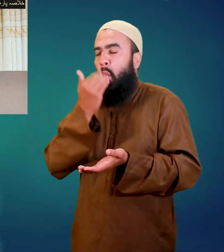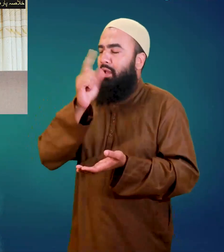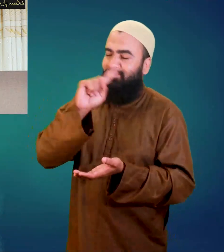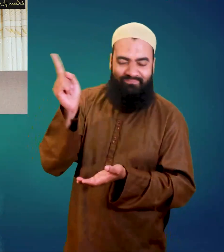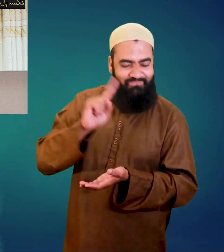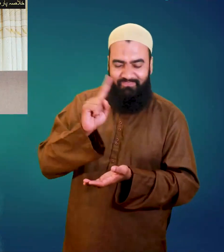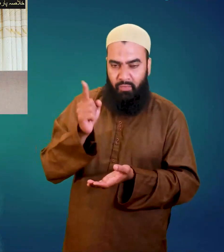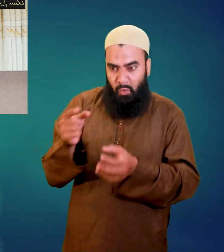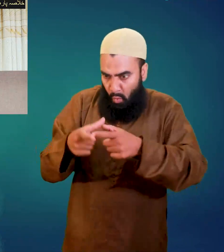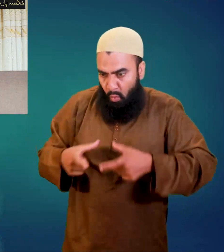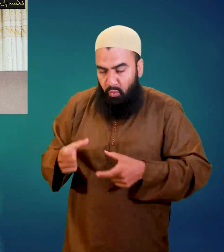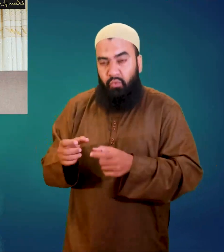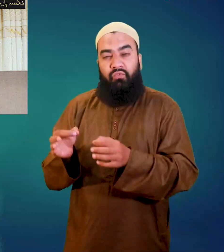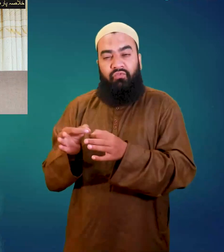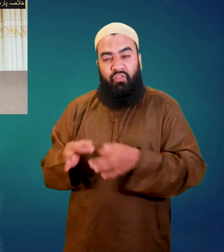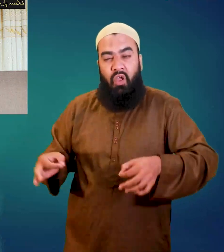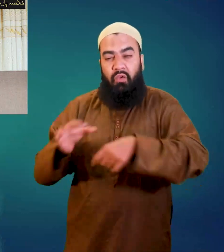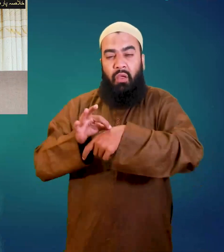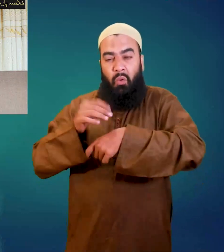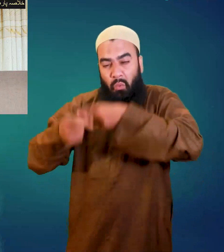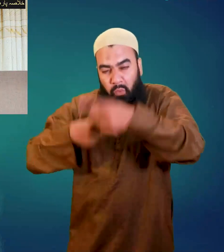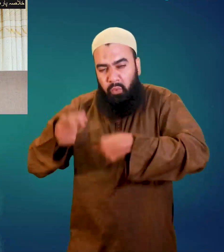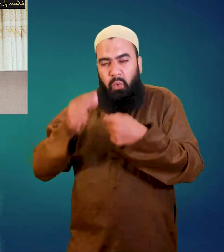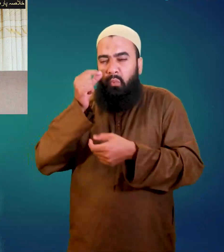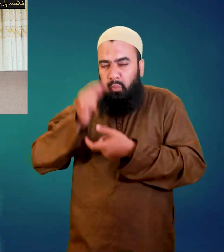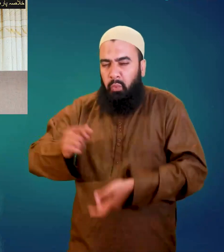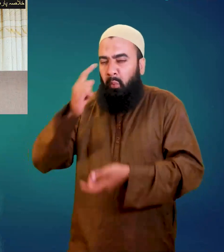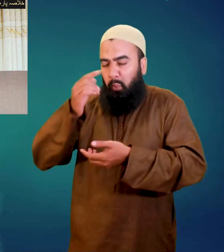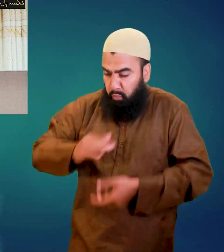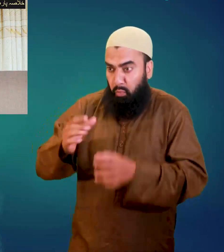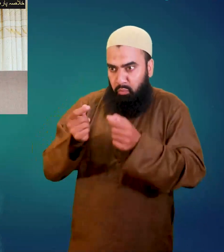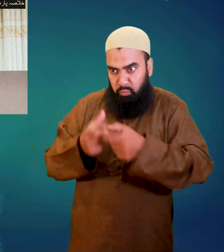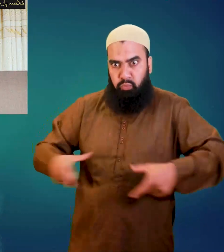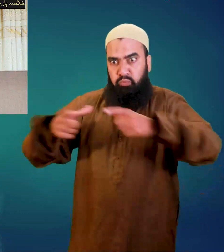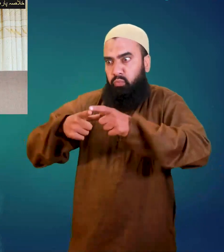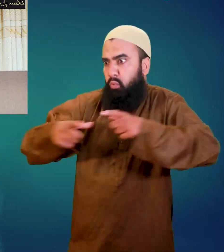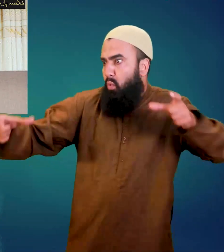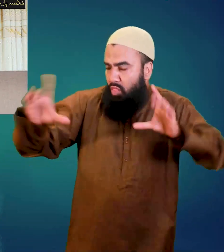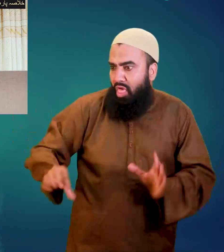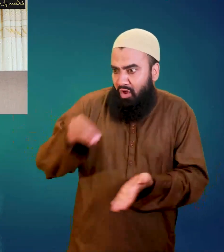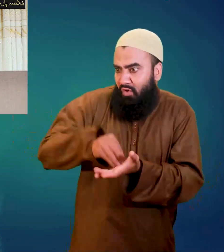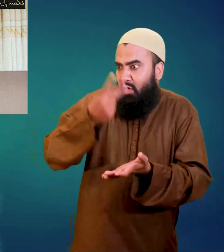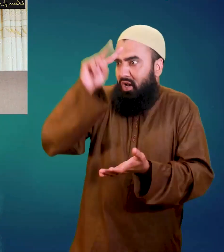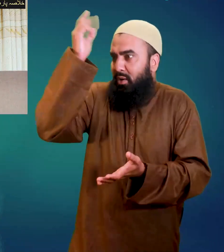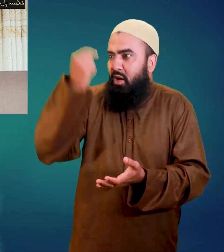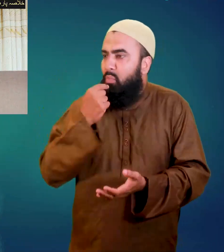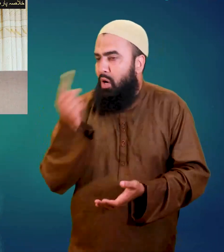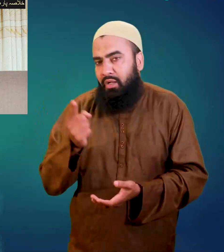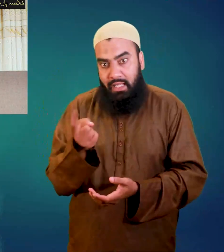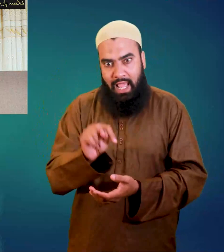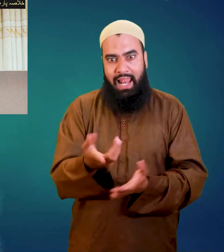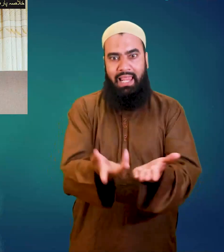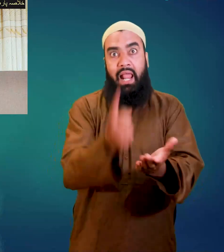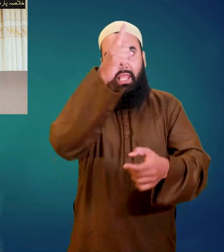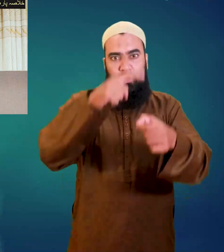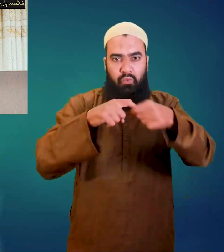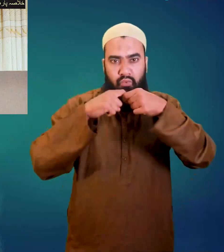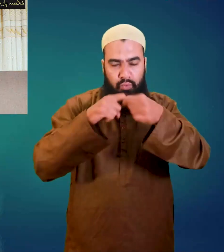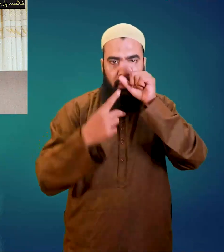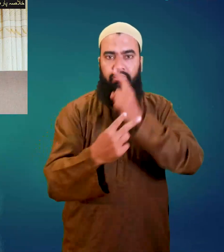دلیل ہرگز نہیں ہے۔ المال والبنون زینۃ الحیات الدنیا والباقیات الصالحات خیر عند